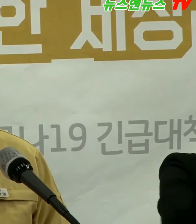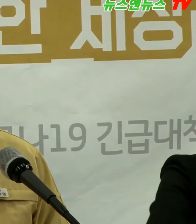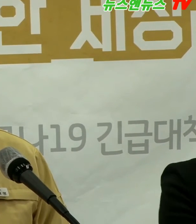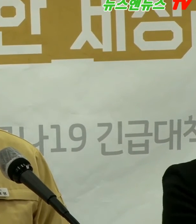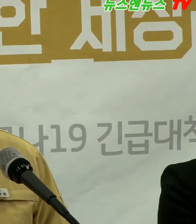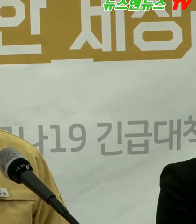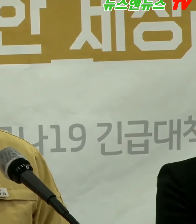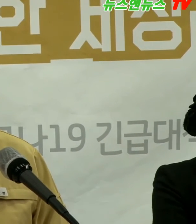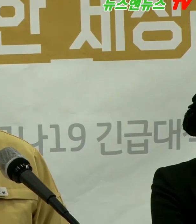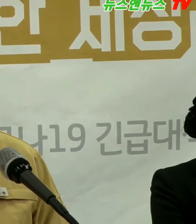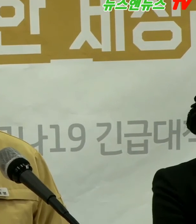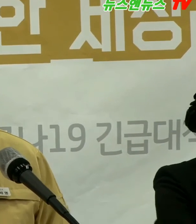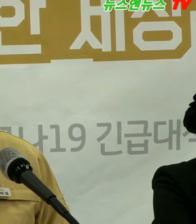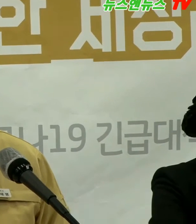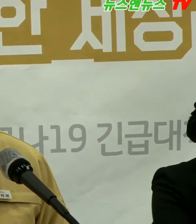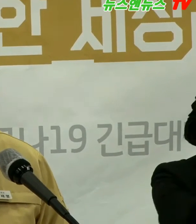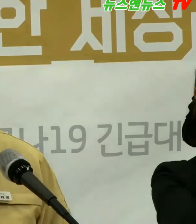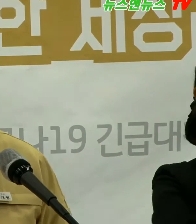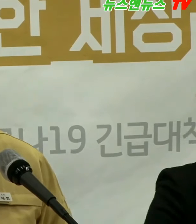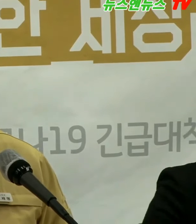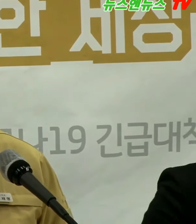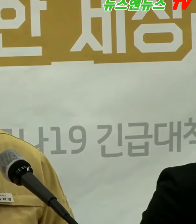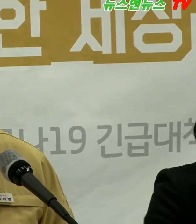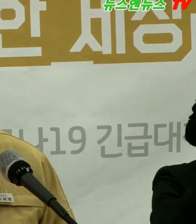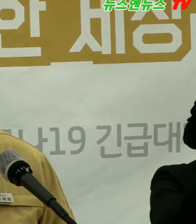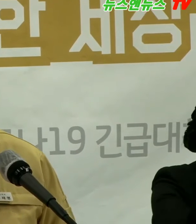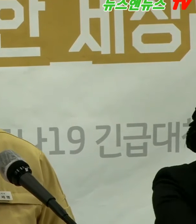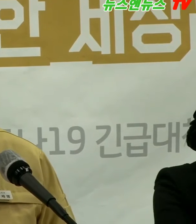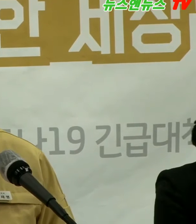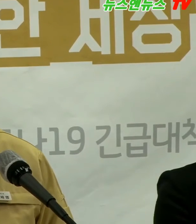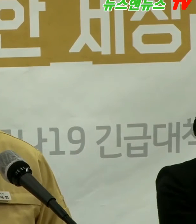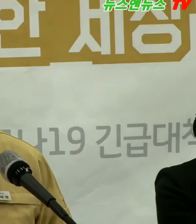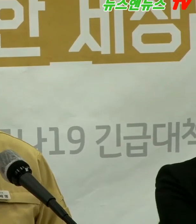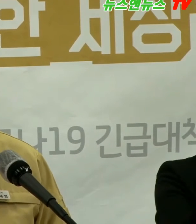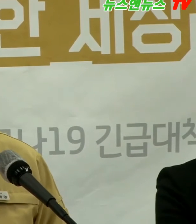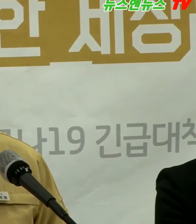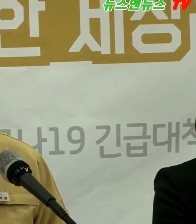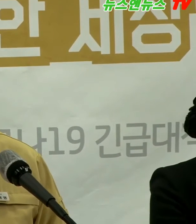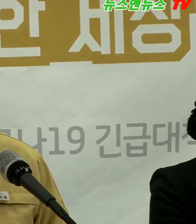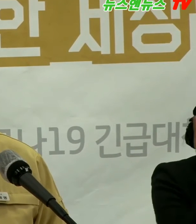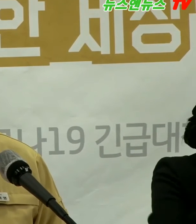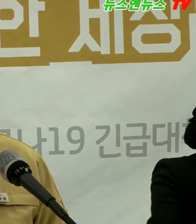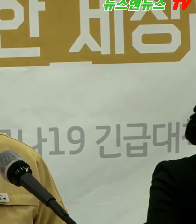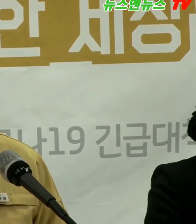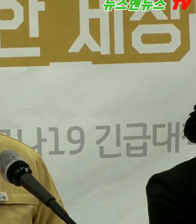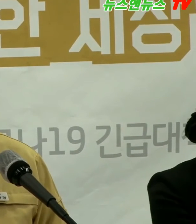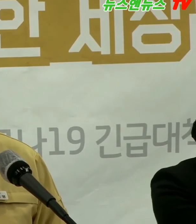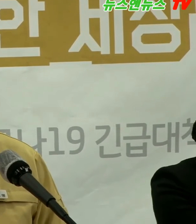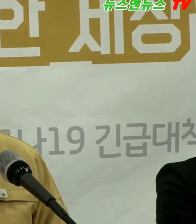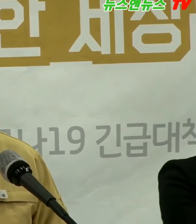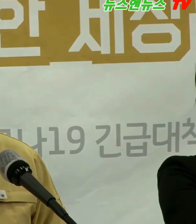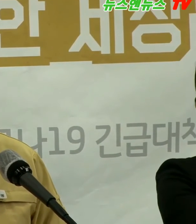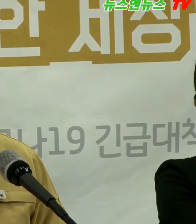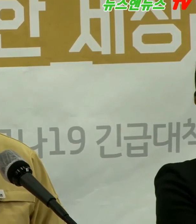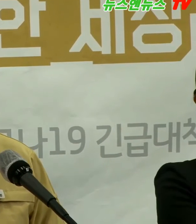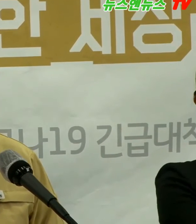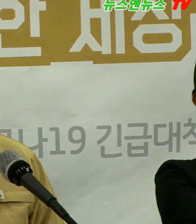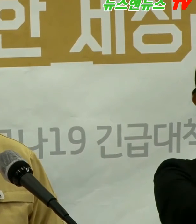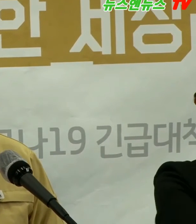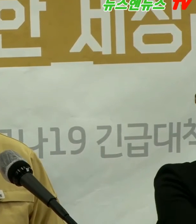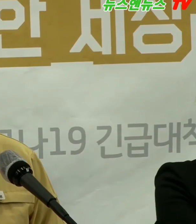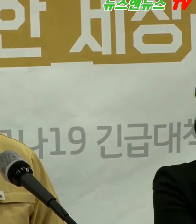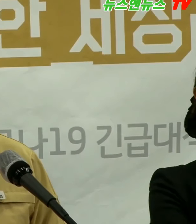작성하고 관리해야 합니다. 추후 상황이 발생할 경우에 신속하게 추적 조사를 할 수 있도록 이름과